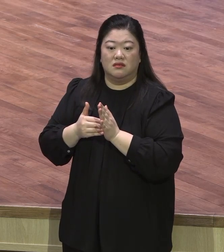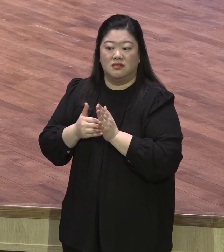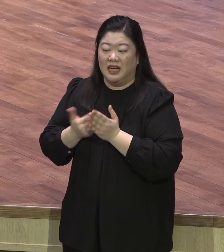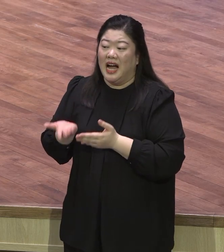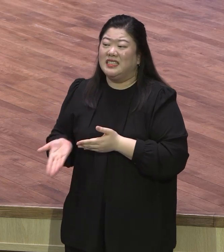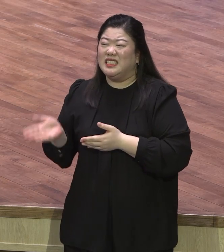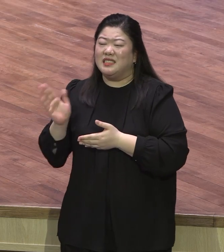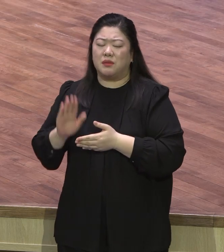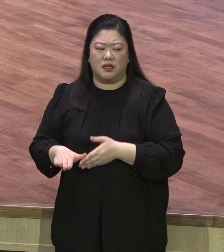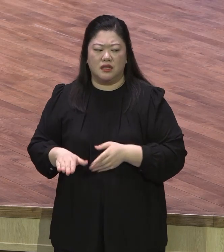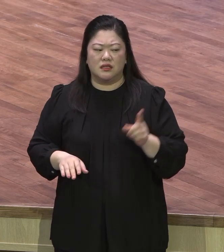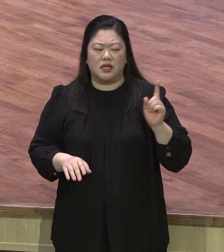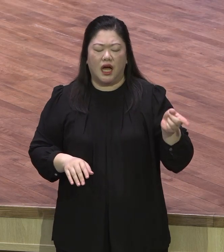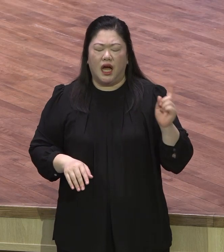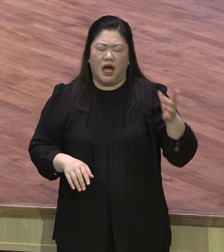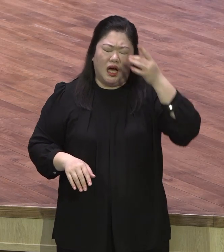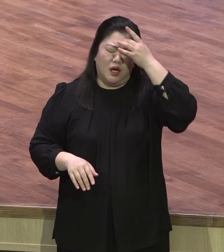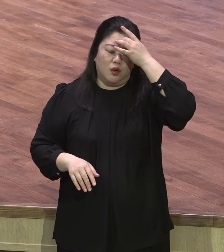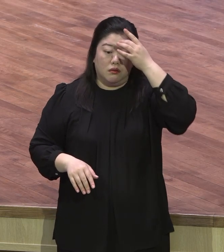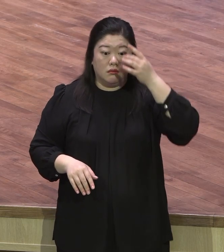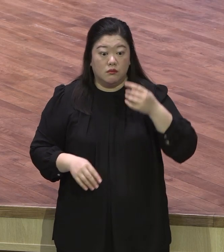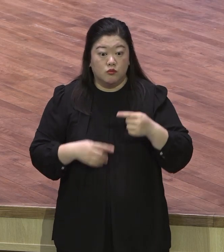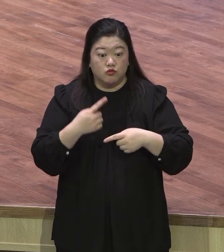아이고 목사님 한번 살아보세요. 살아보세요.